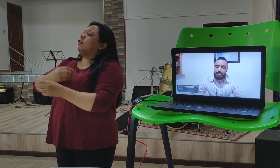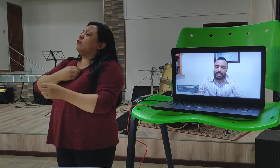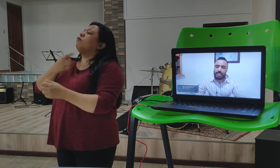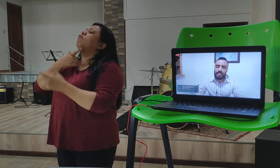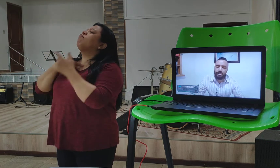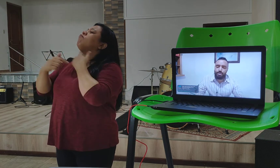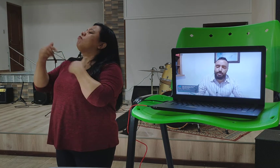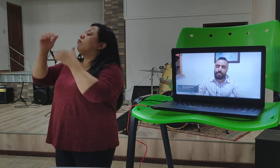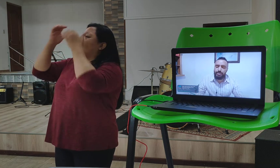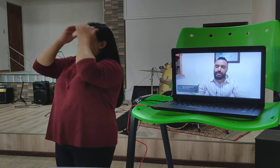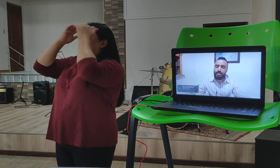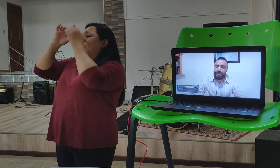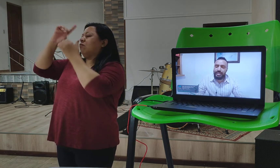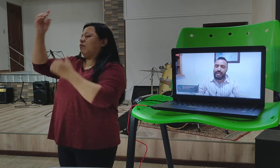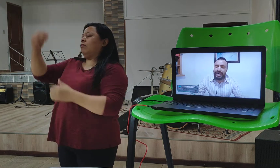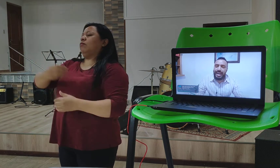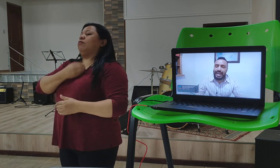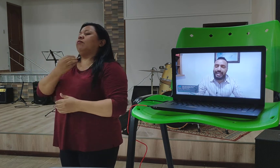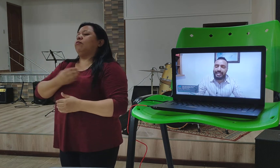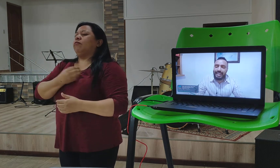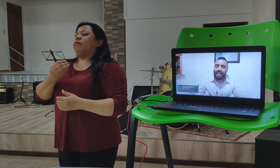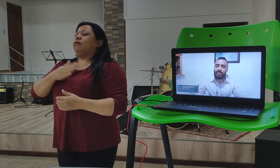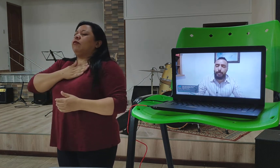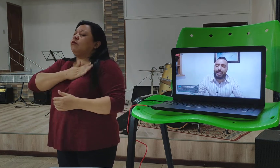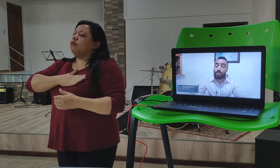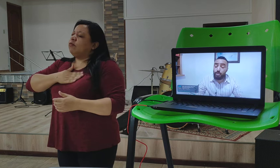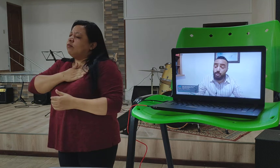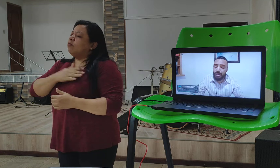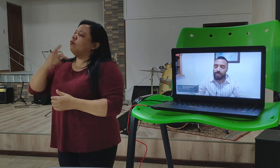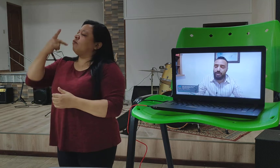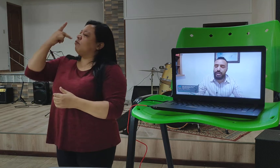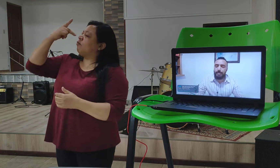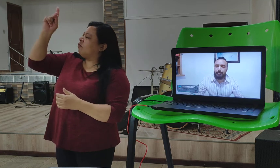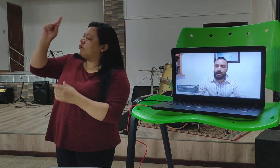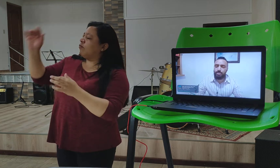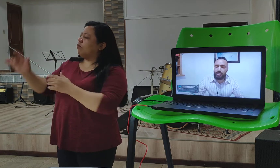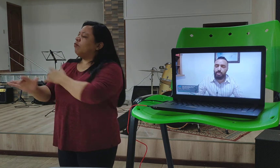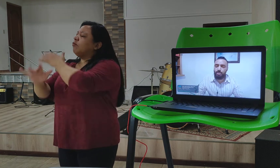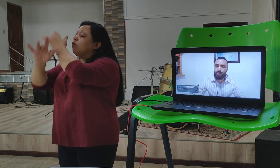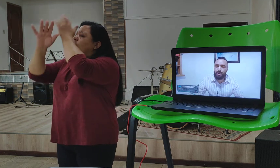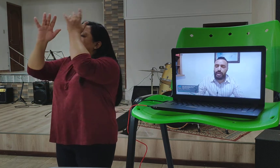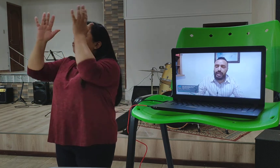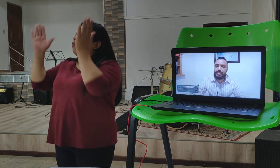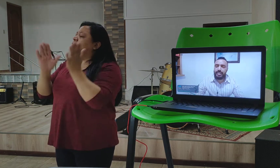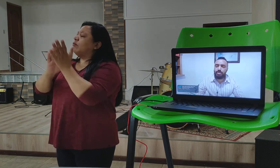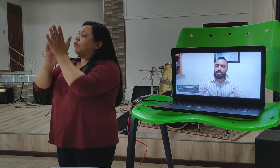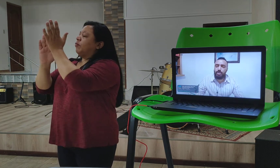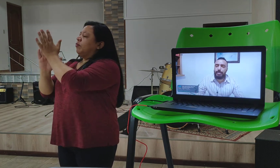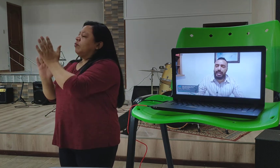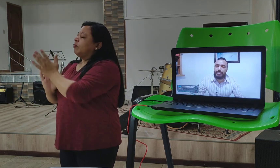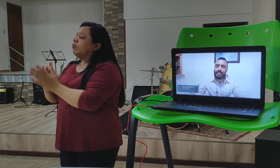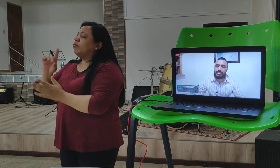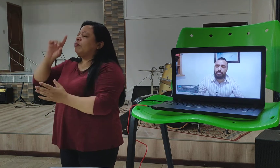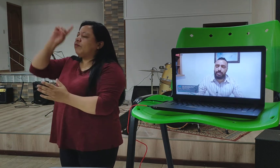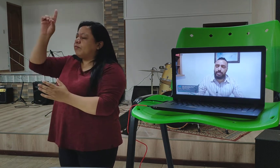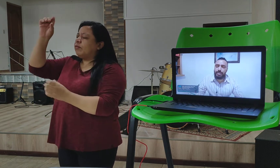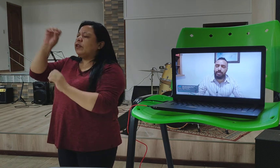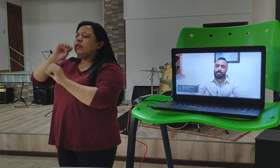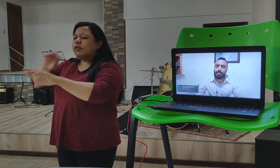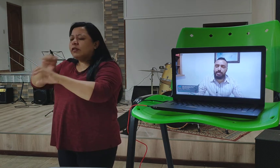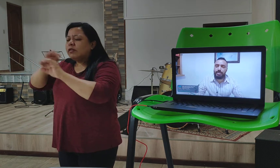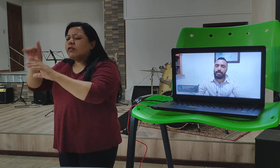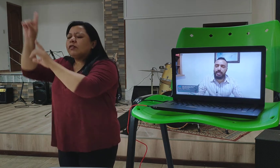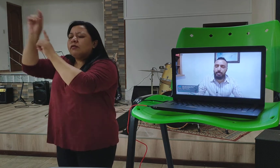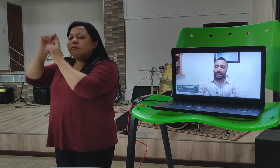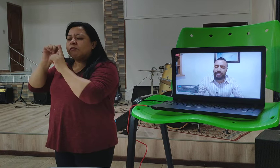Tua vontade, e que nós possamos viver uma vida agradável para a Tua glória, para o Teu louvor. Ensina-nos a Tua Palavra nessa noite, para que